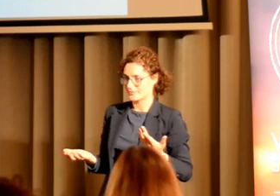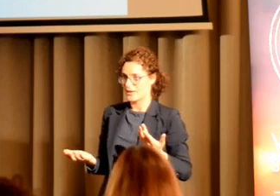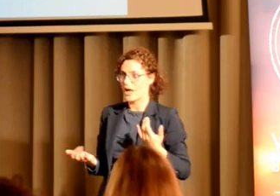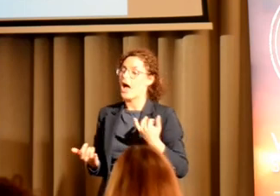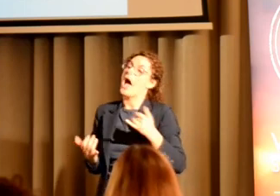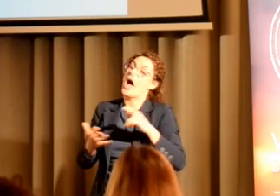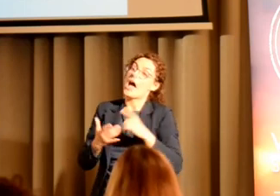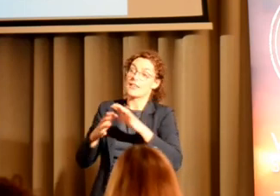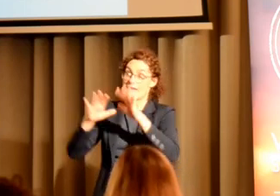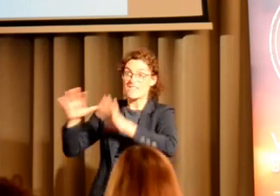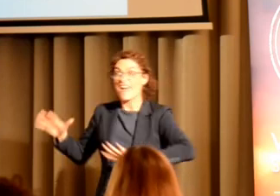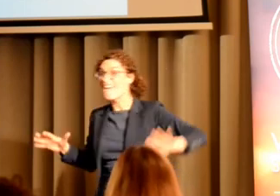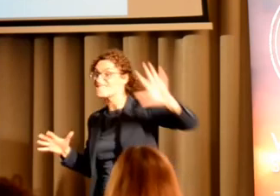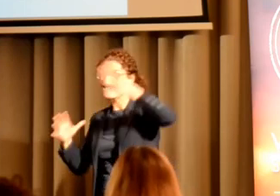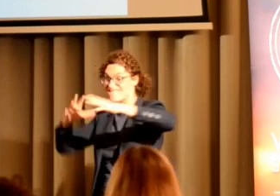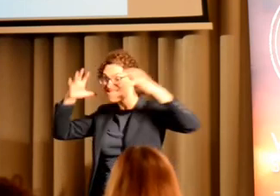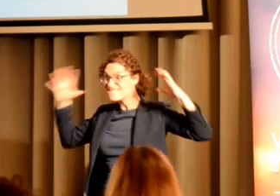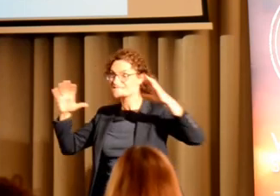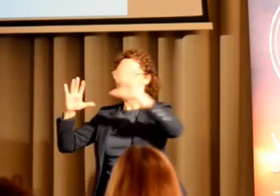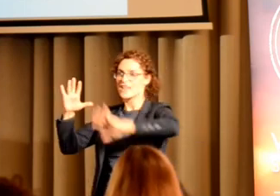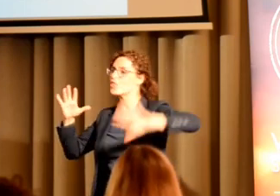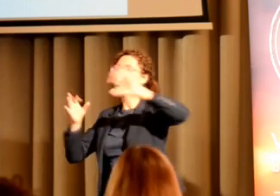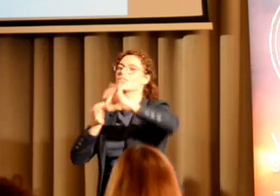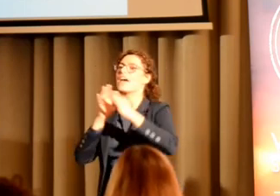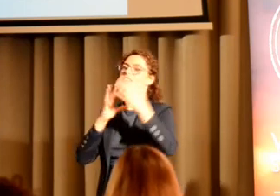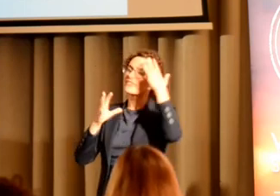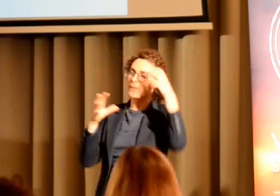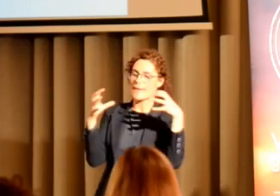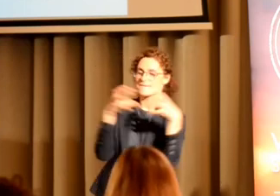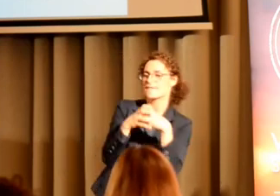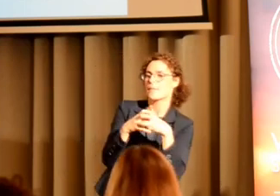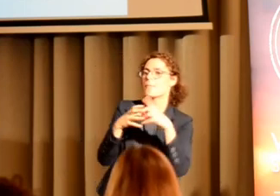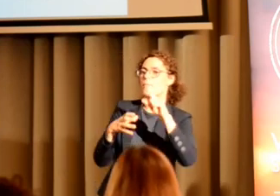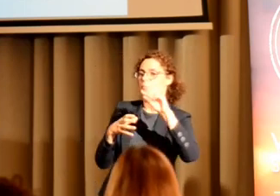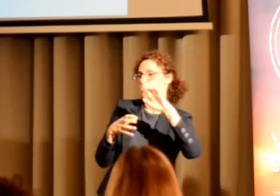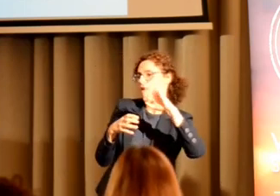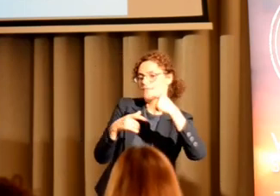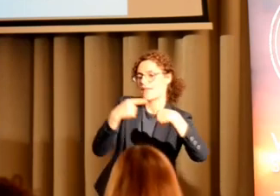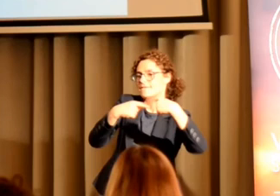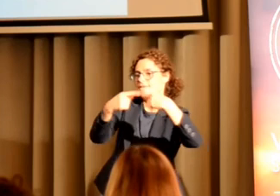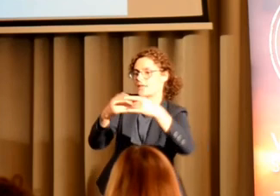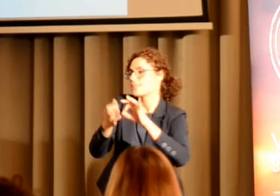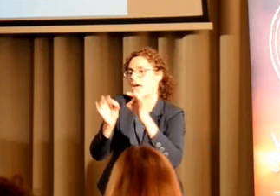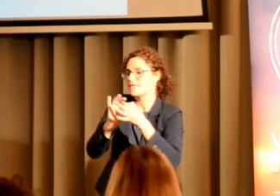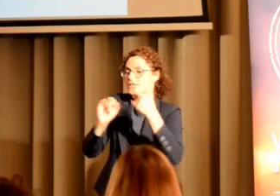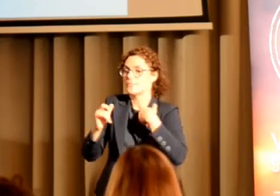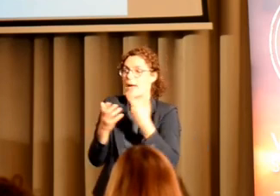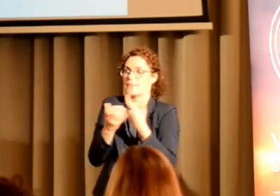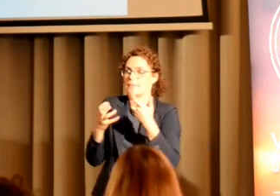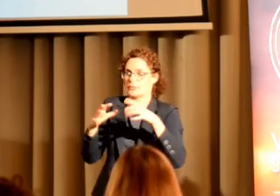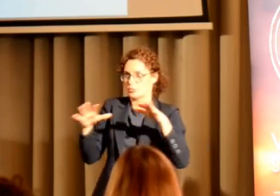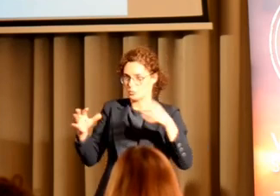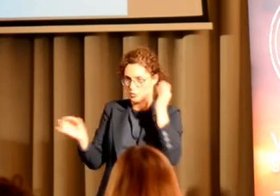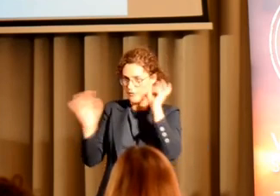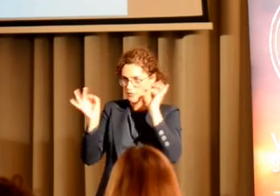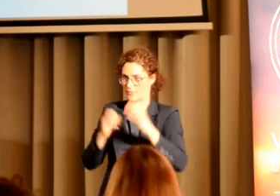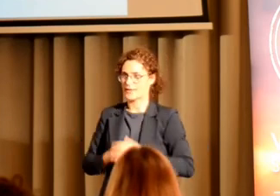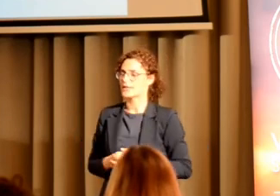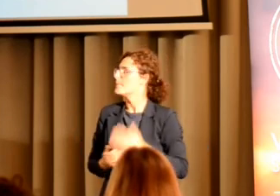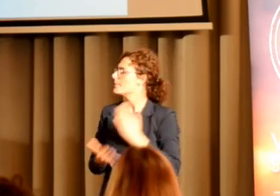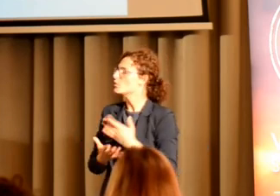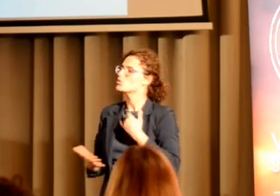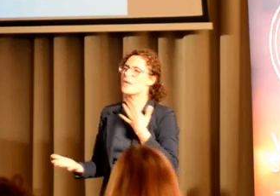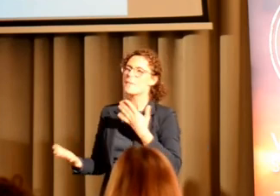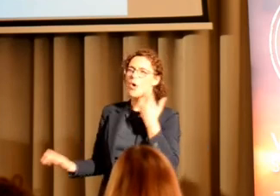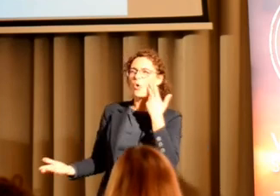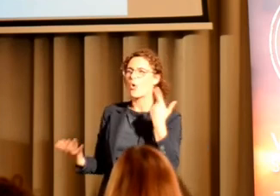na dużym obszarze, to mamy na przykład dla całej populacji w danym kompleksie leśnym. My za sobą mamy w tym naszym zespole już przeanalizowanych